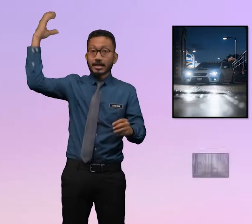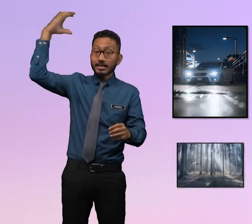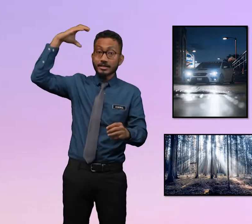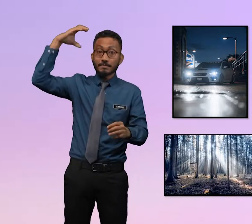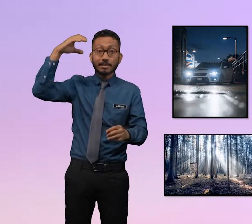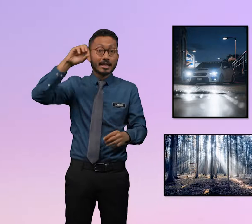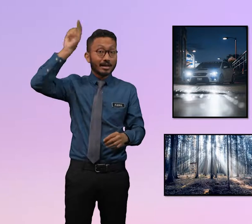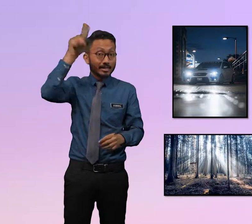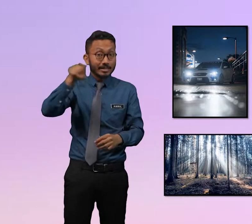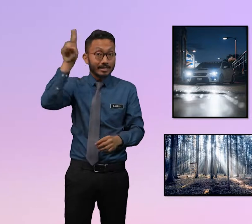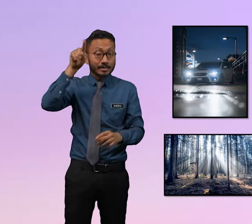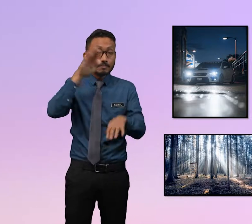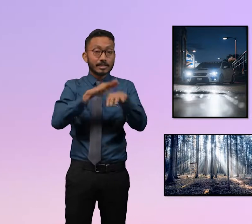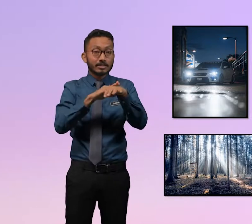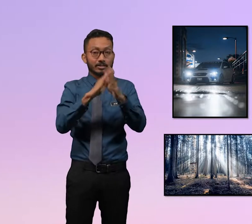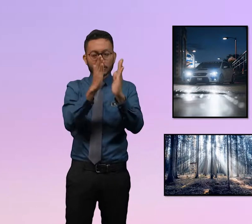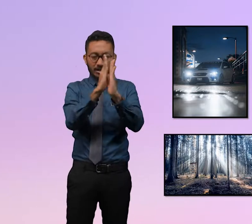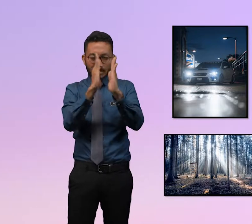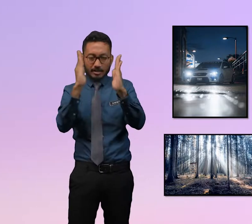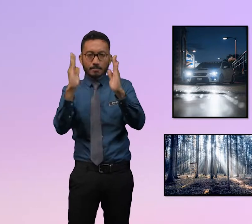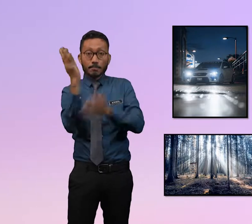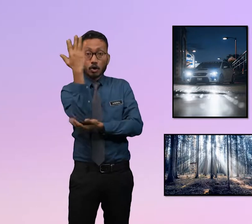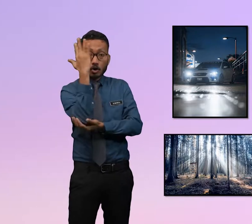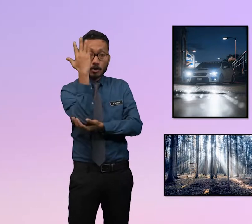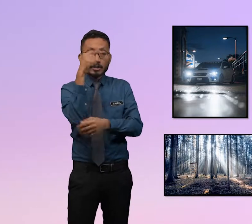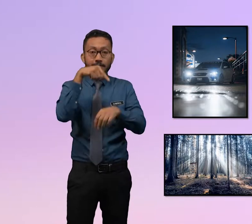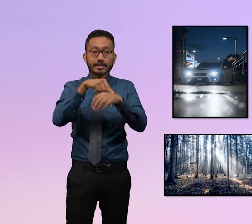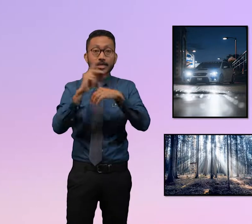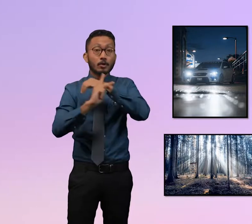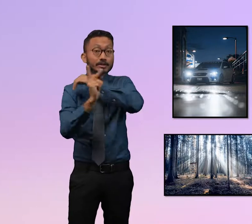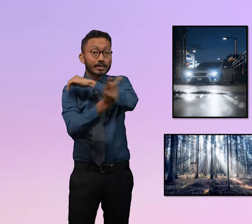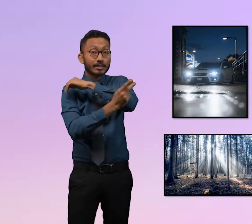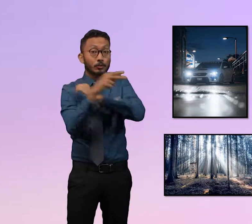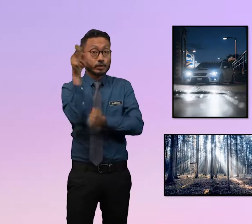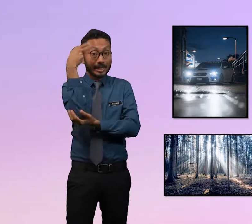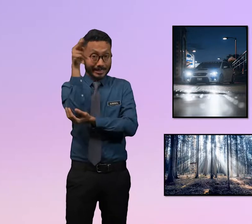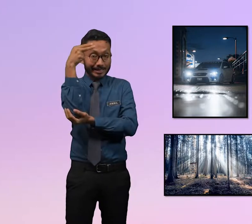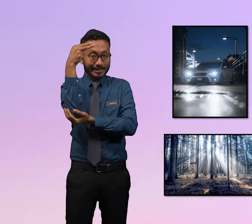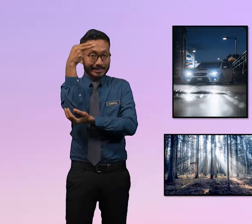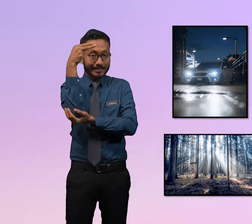cahaya matahari pada celah pokok di kawasan hutan.